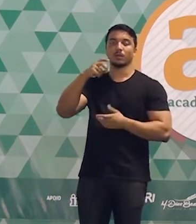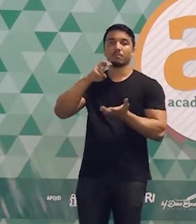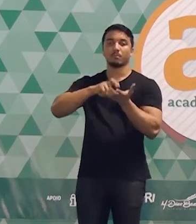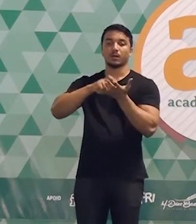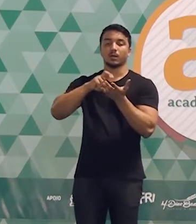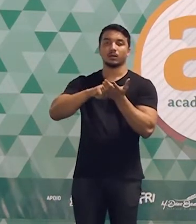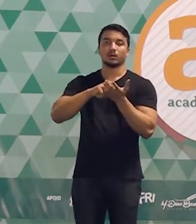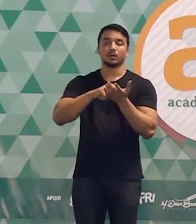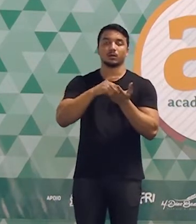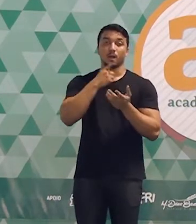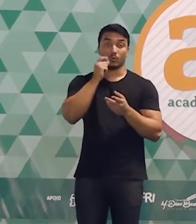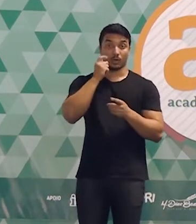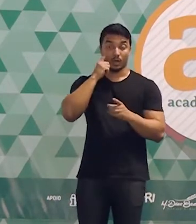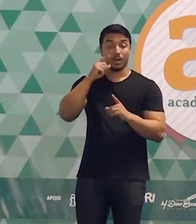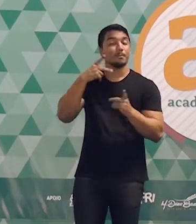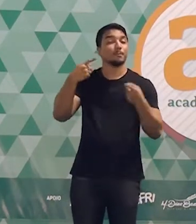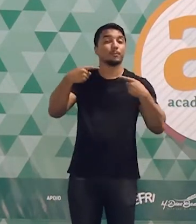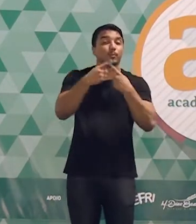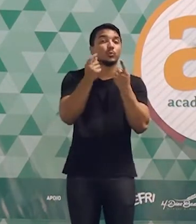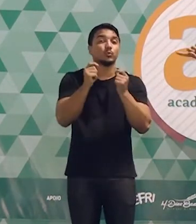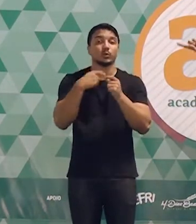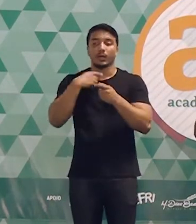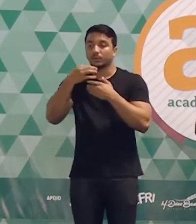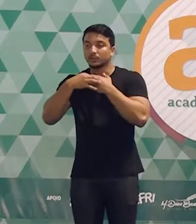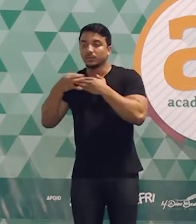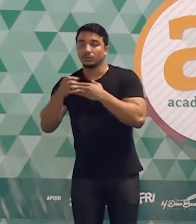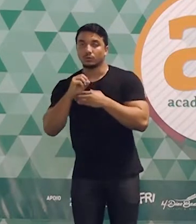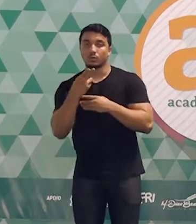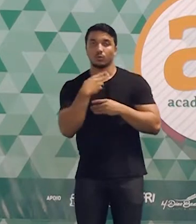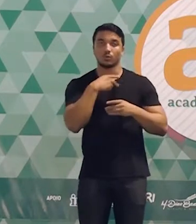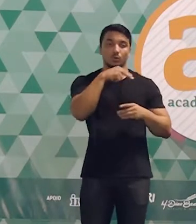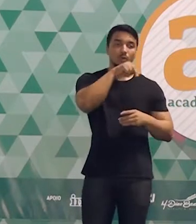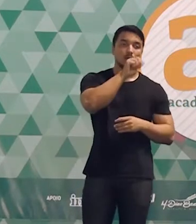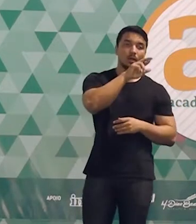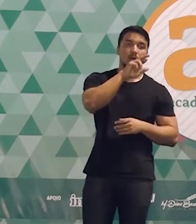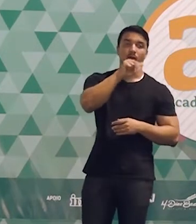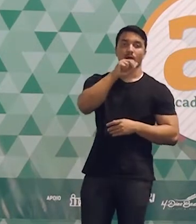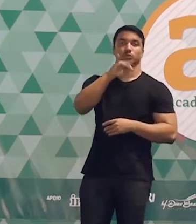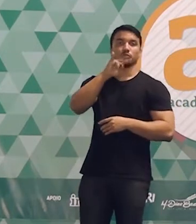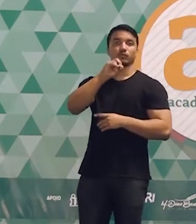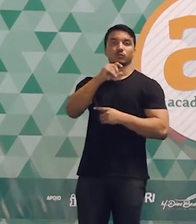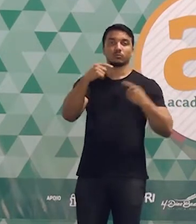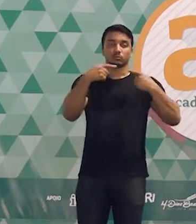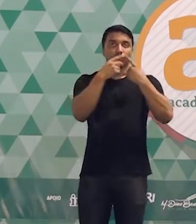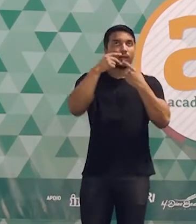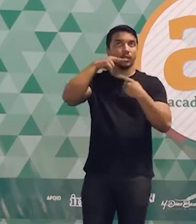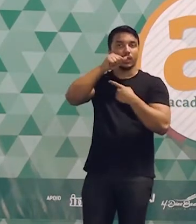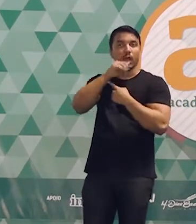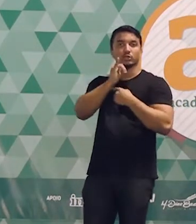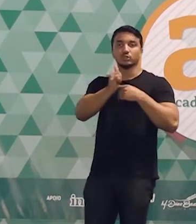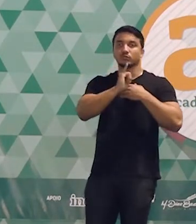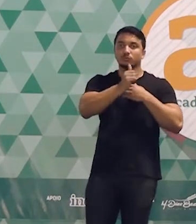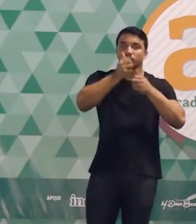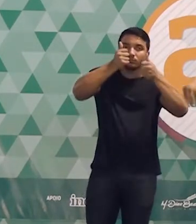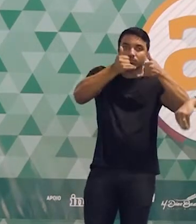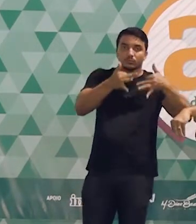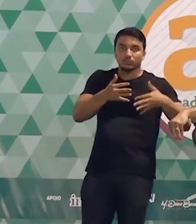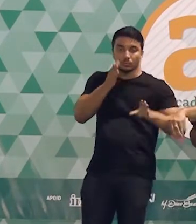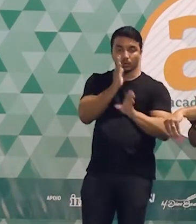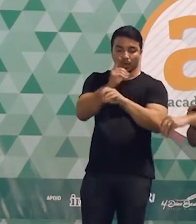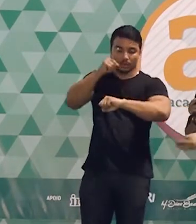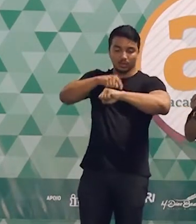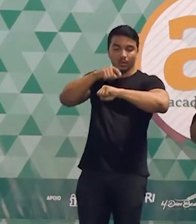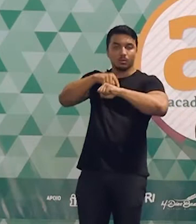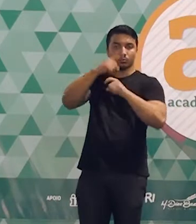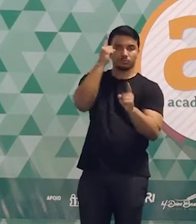isso é mais para texto dissertativo ou para texto narrativo? Narrativo, porque você sabe que essa identificação do